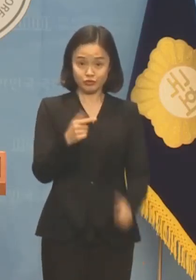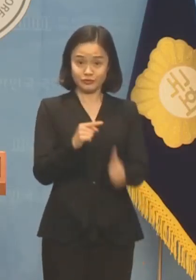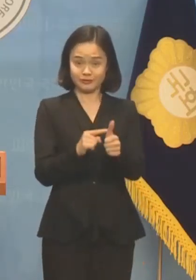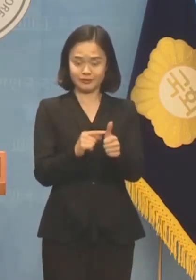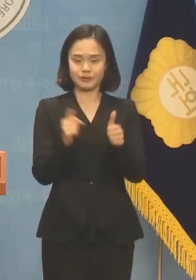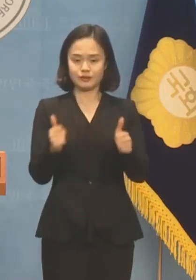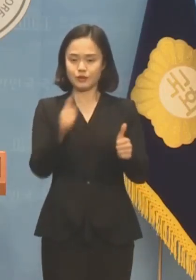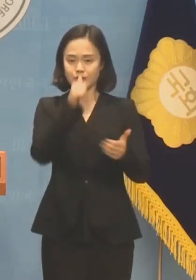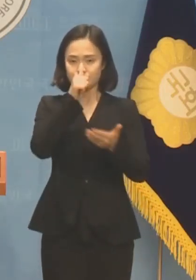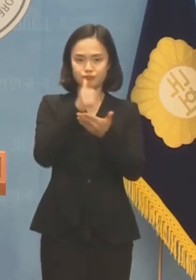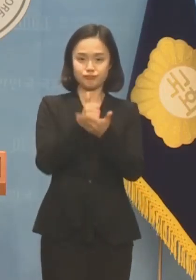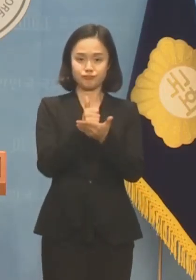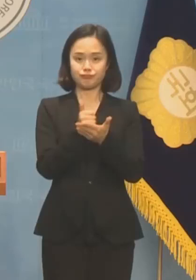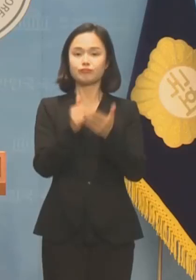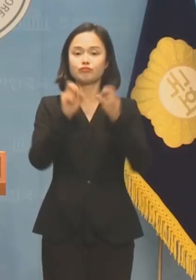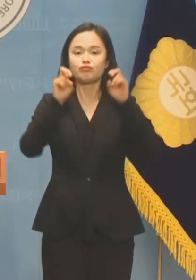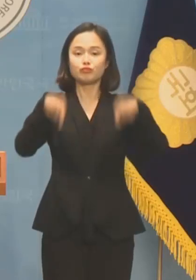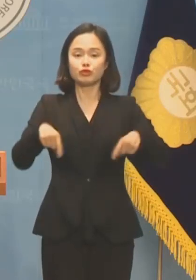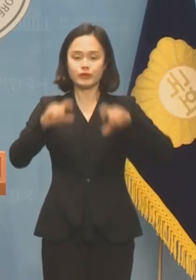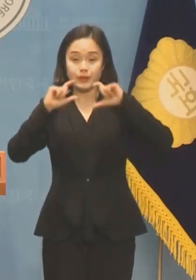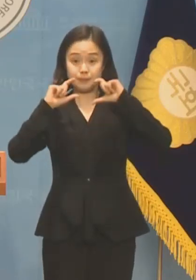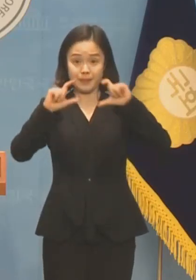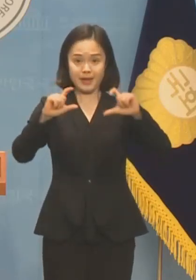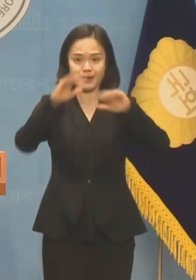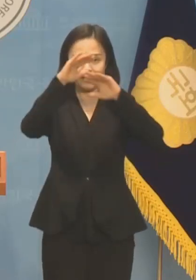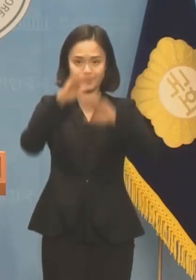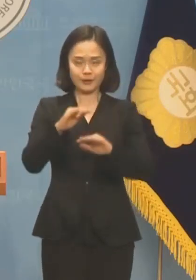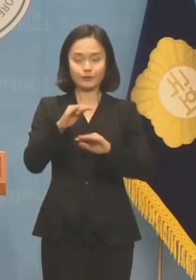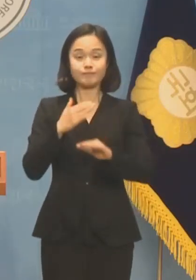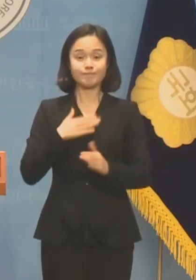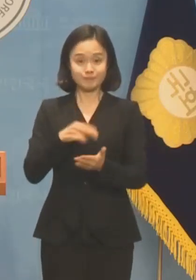왔습니다. 기자회견문을 읽겠습니다.